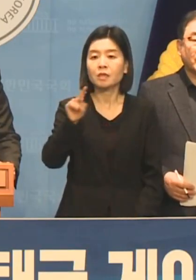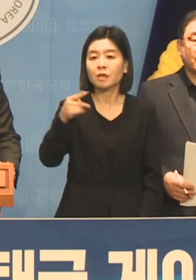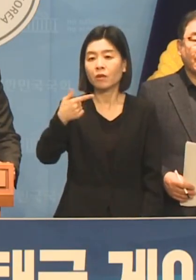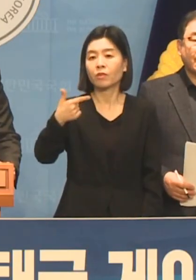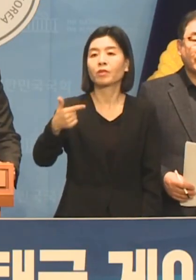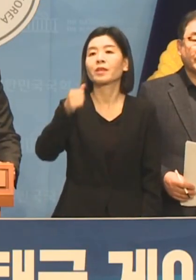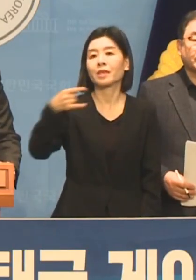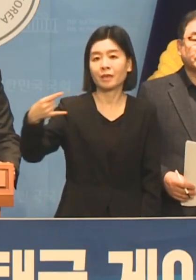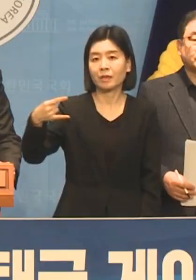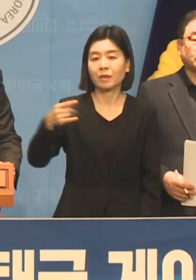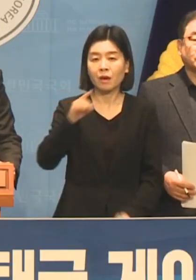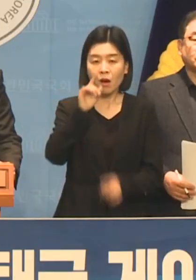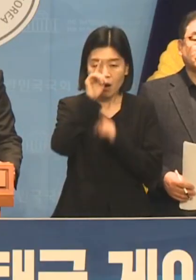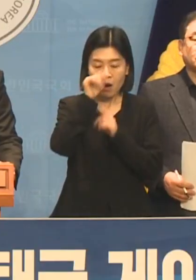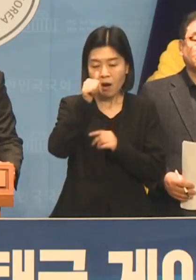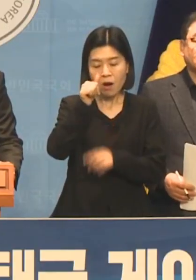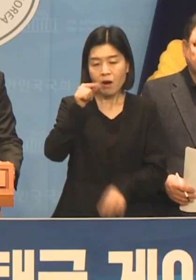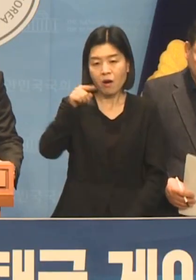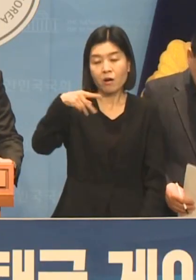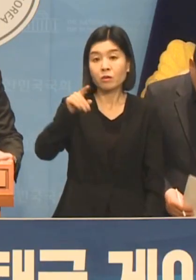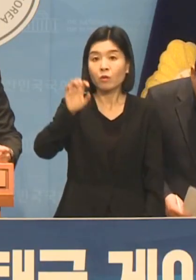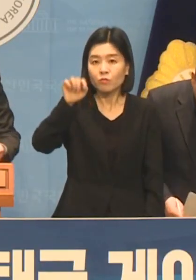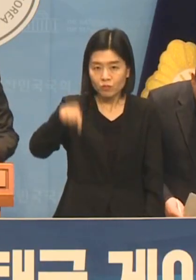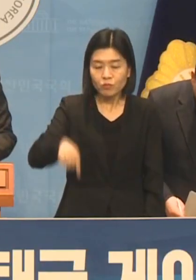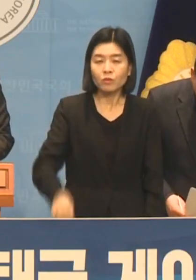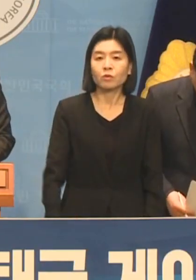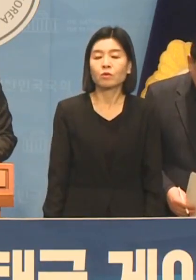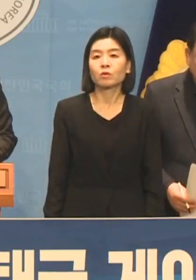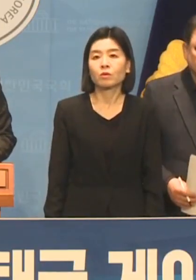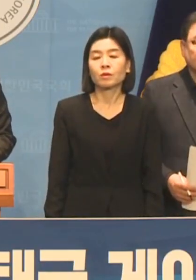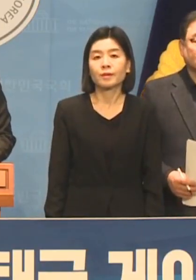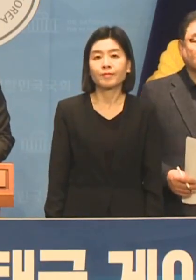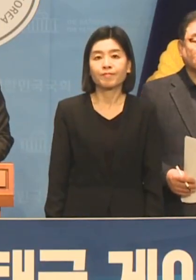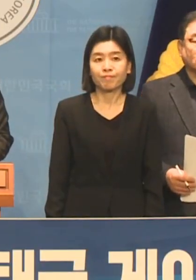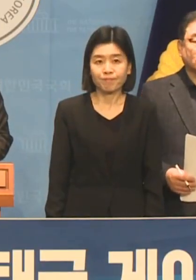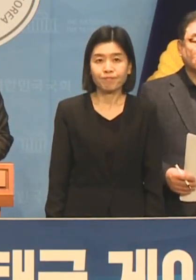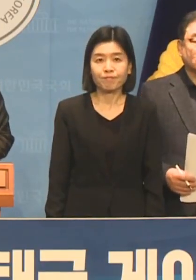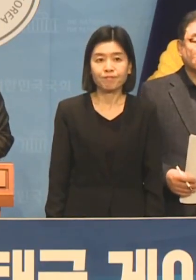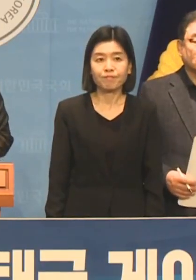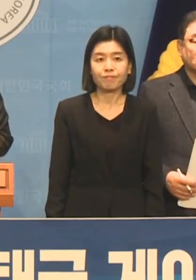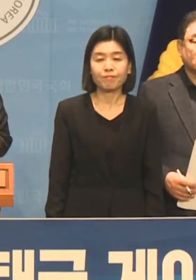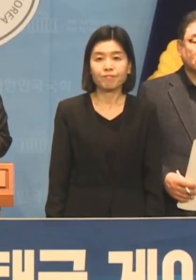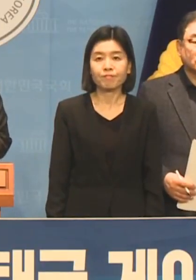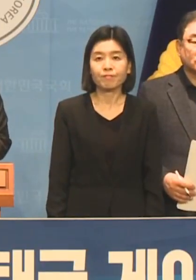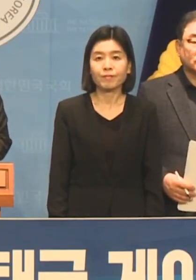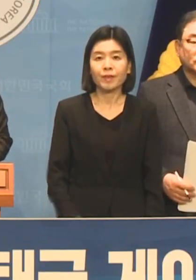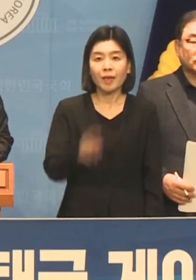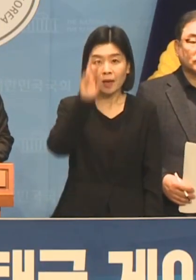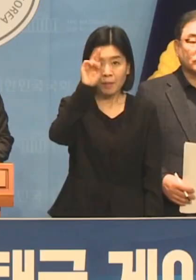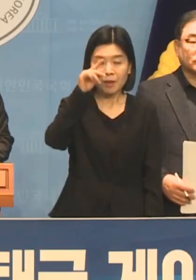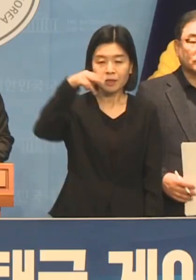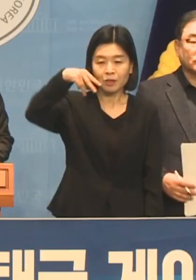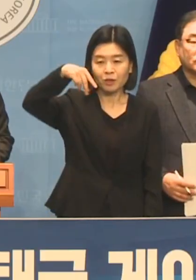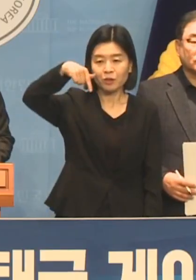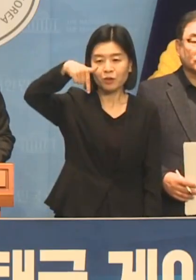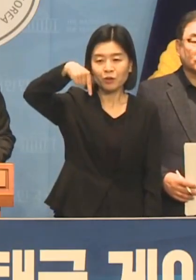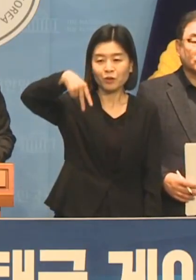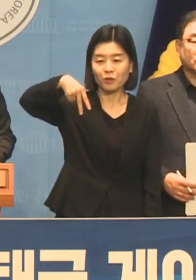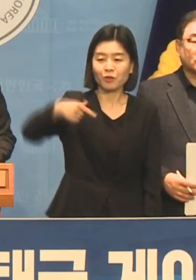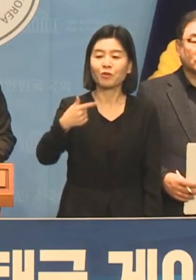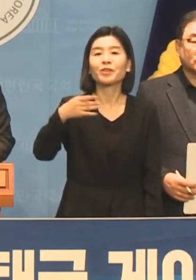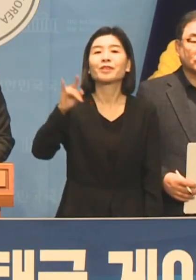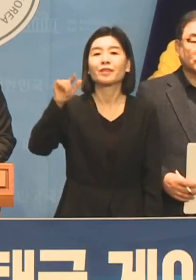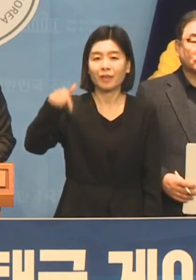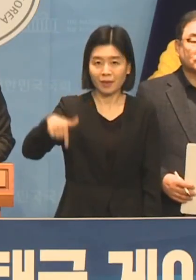오셨습니다. 그리고 허성무 의원님 오셨습니다. 네, 기자회견 낭독 박균택 의원님 오셨습니다.